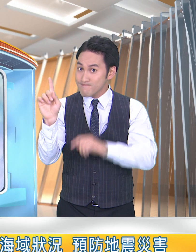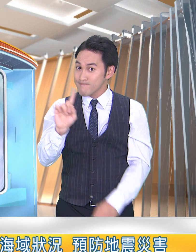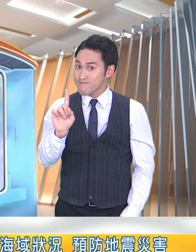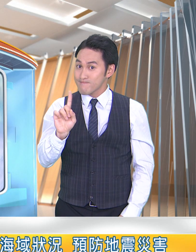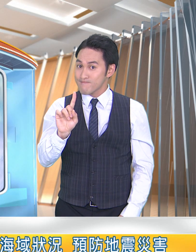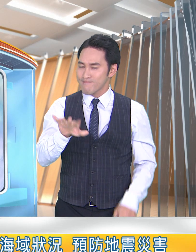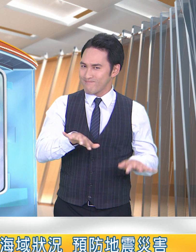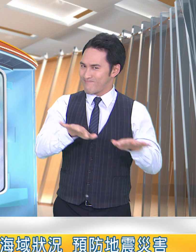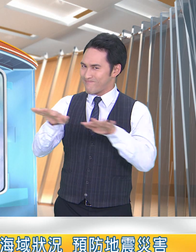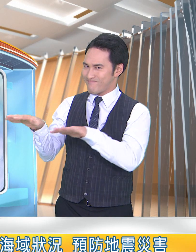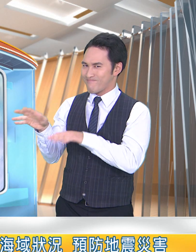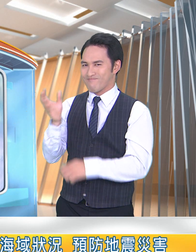带您一起去看看。